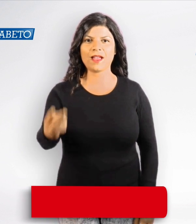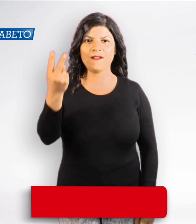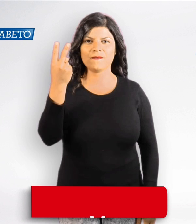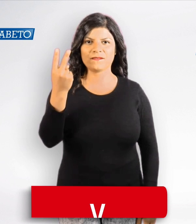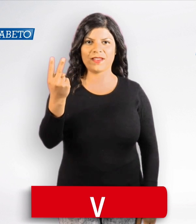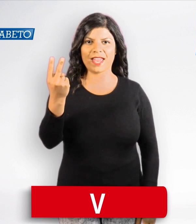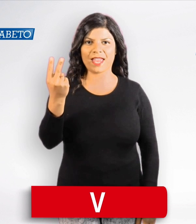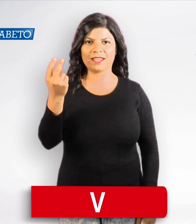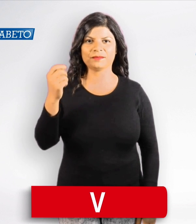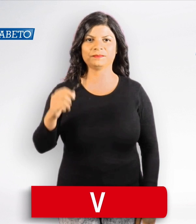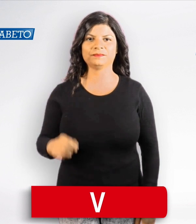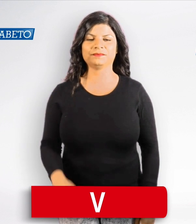V